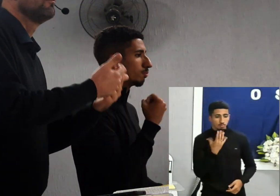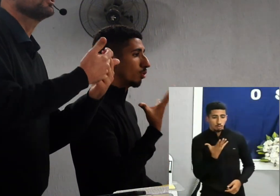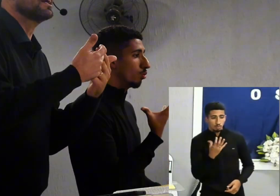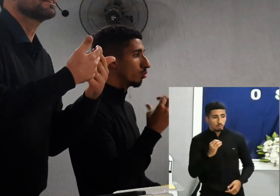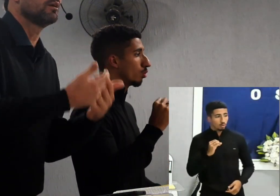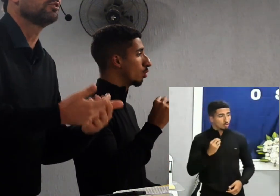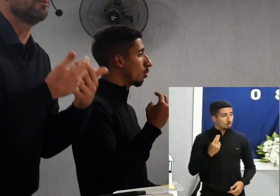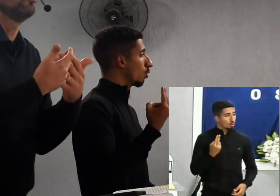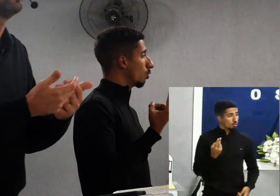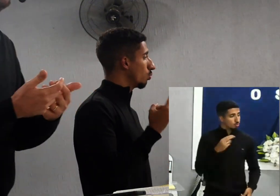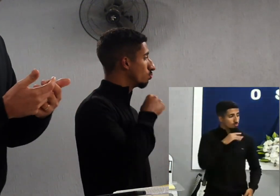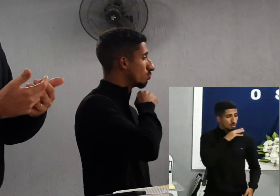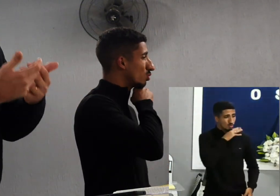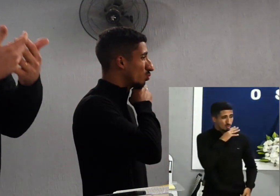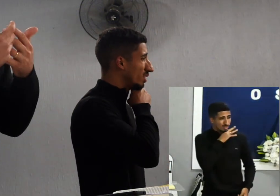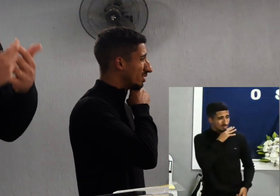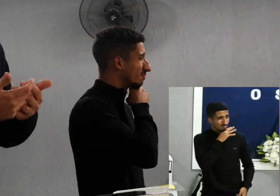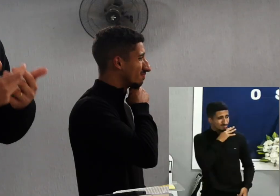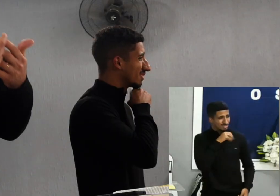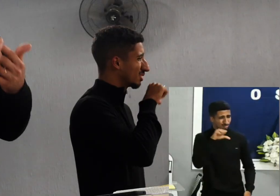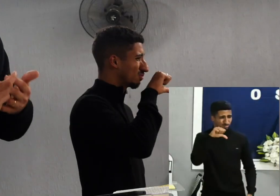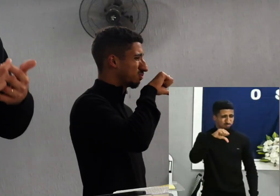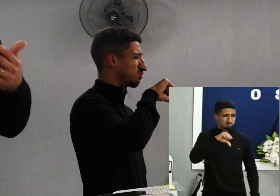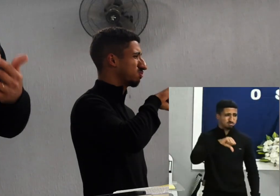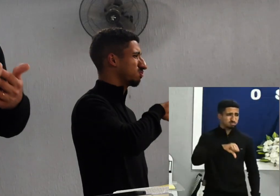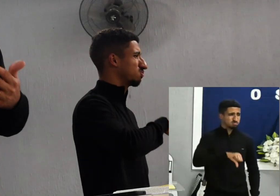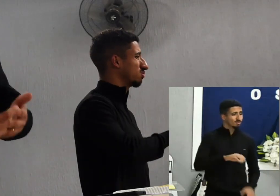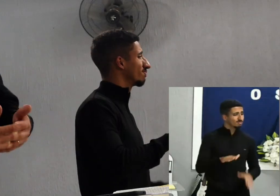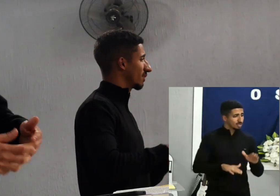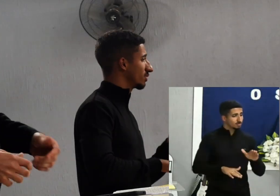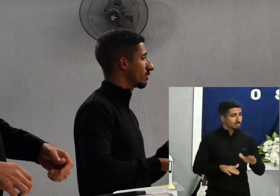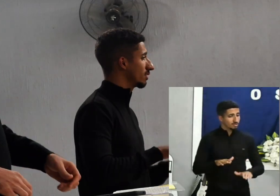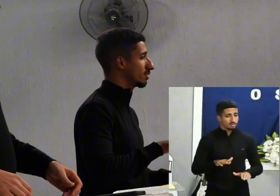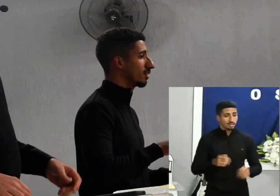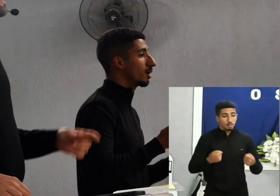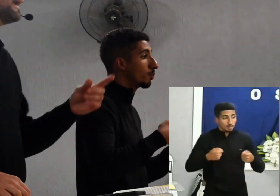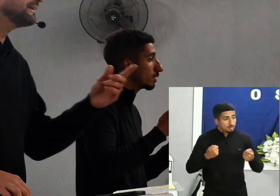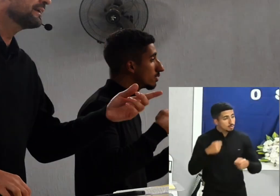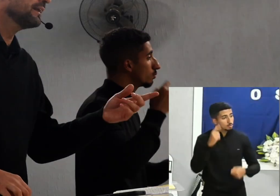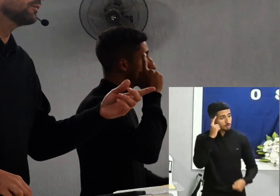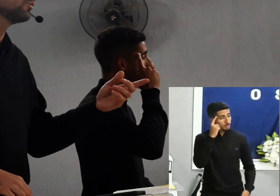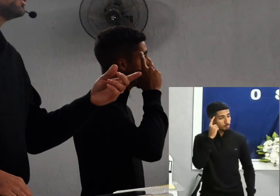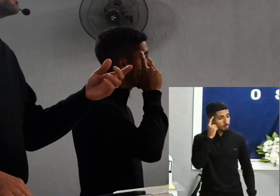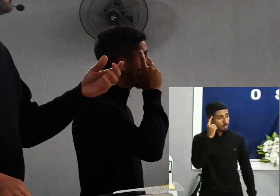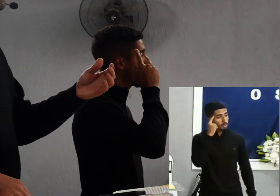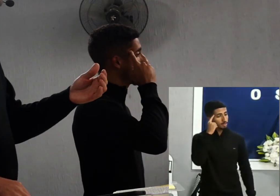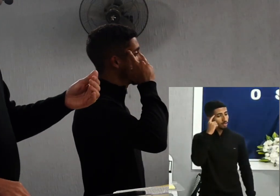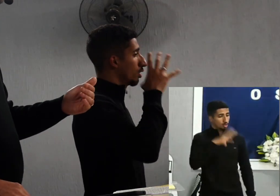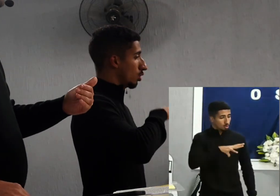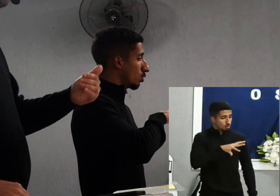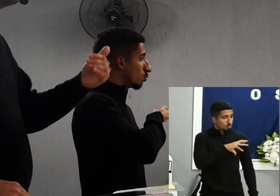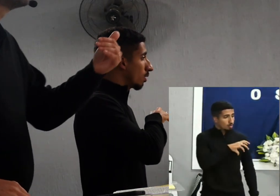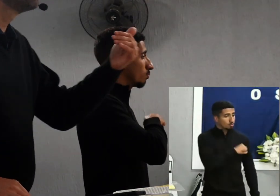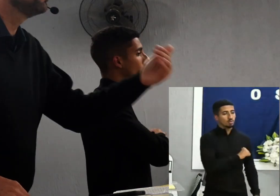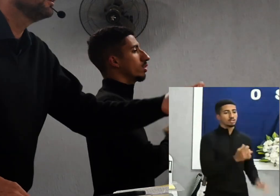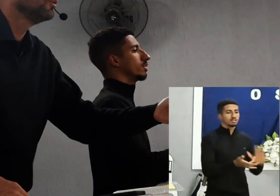grande demonstração de amor que recebemos da parte do nosso Salvador. Lá naquela cruz, quando Ele entregou o seu Filho,